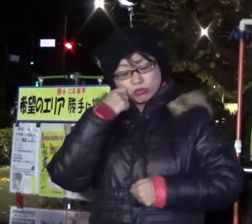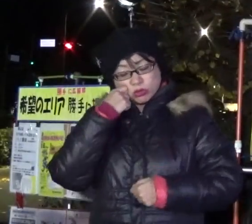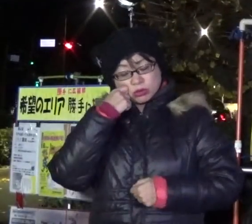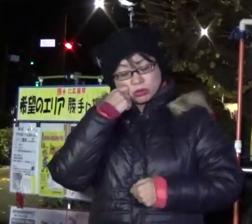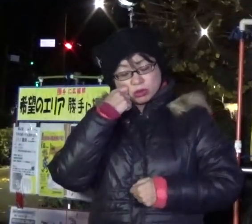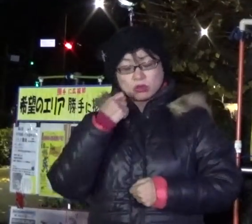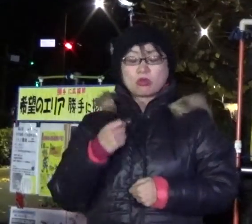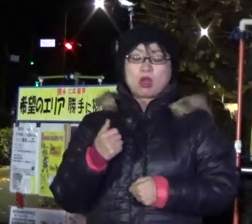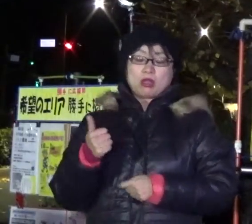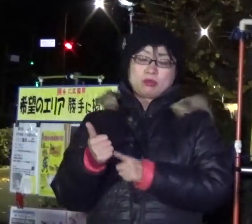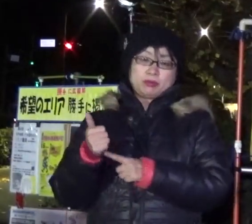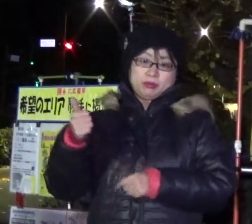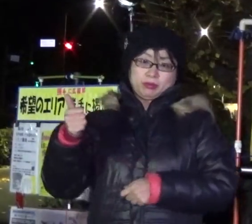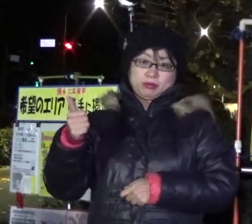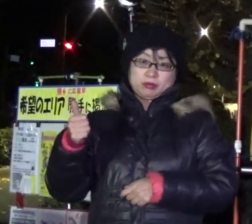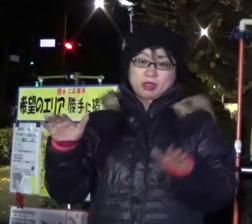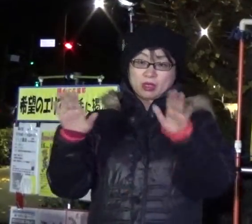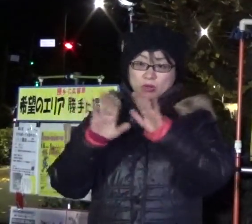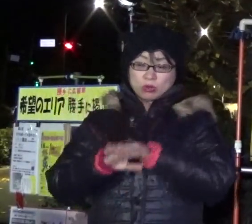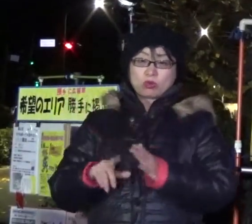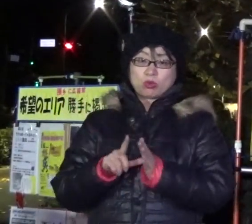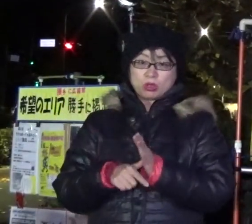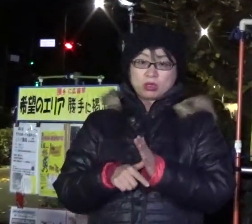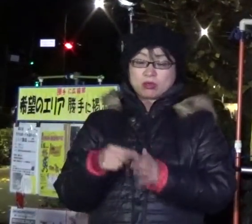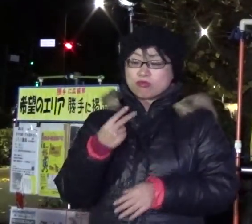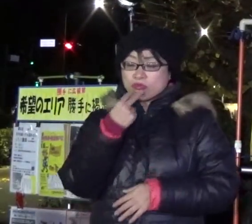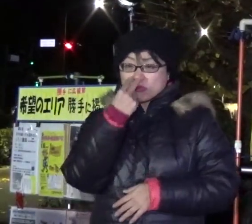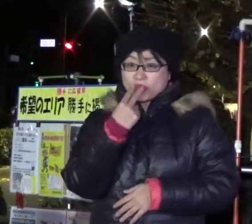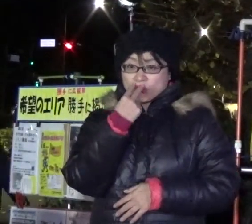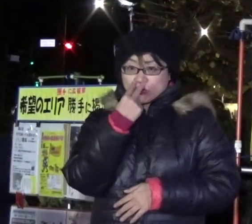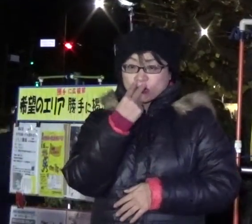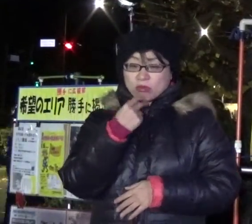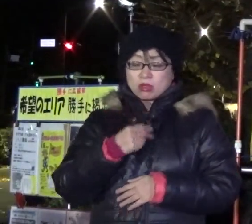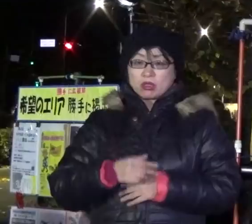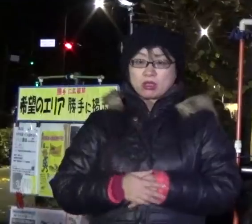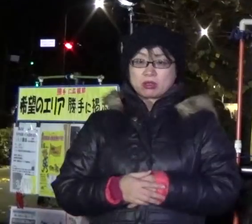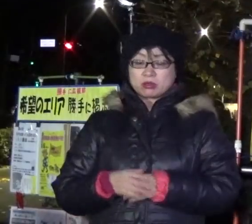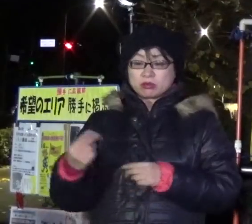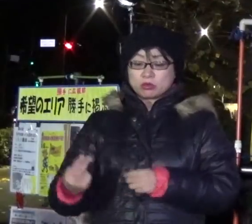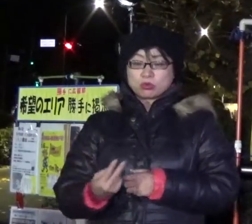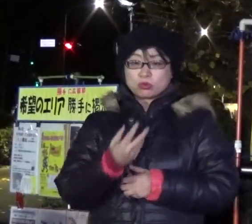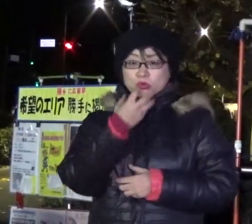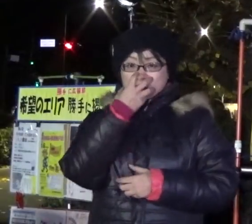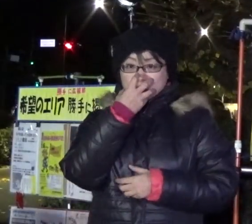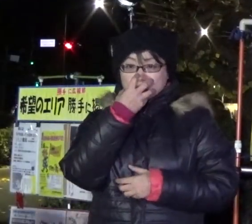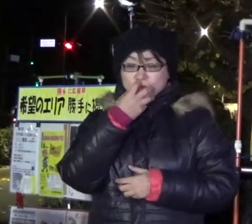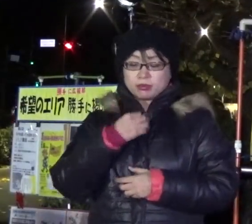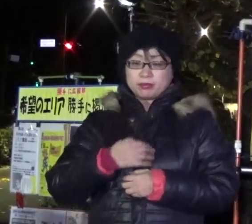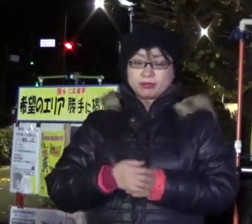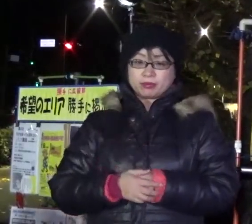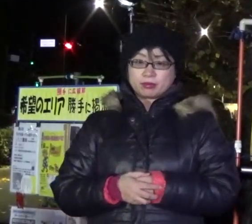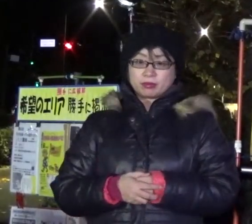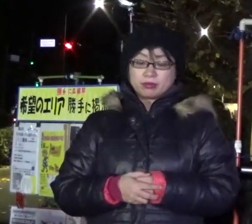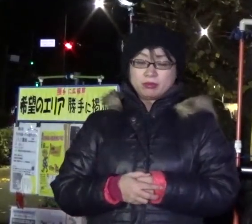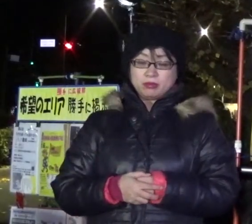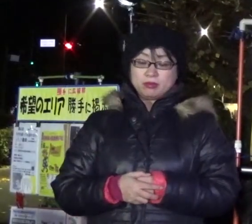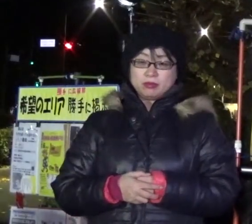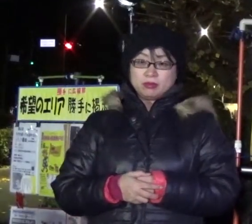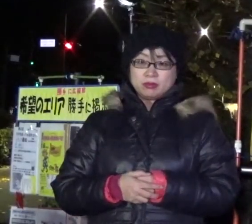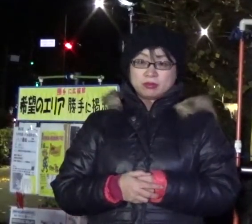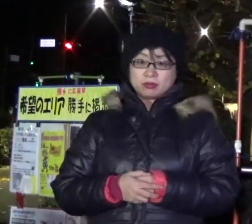ですよ。それで夜になるたびに酸素吸入の、パイプをつけて、そして